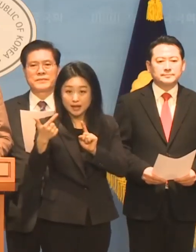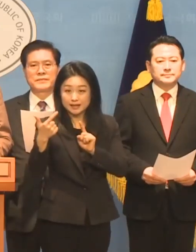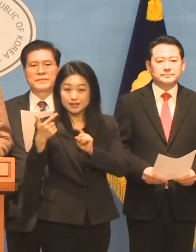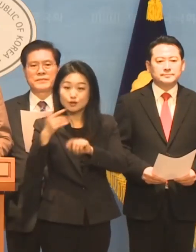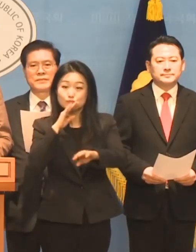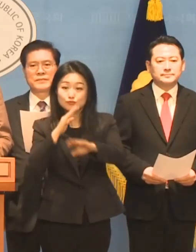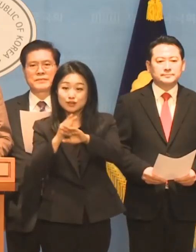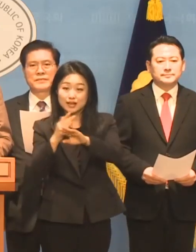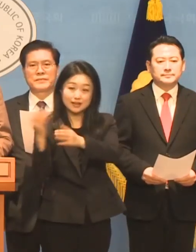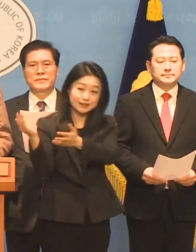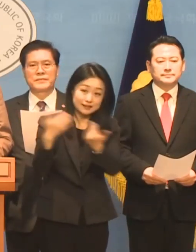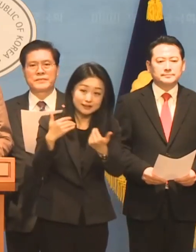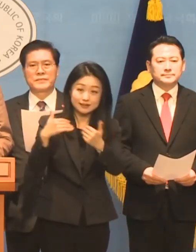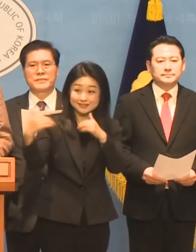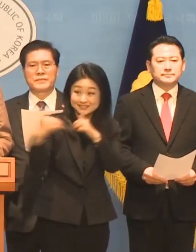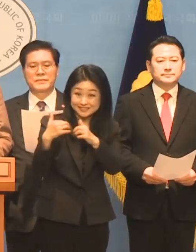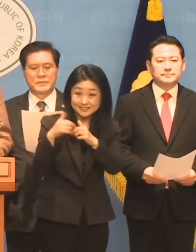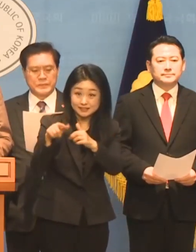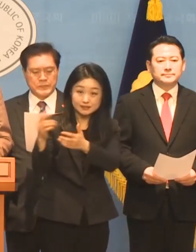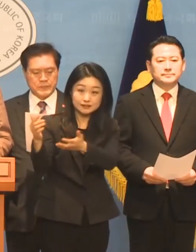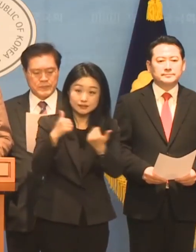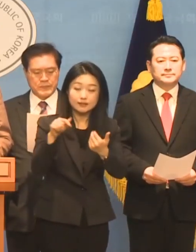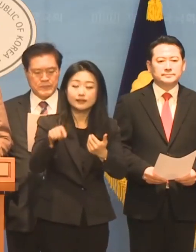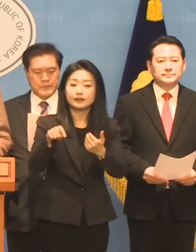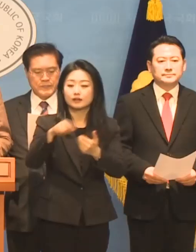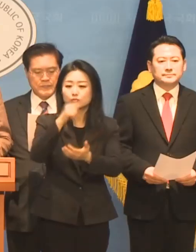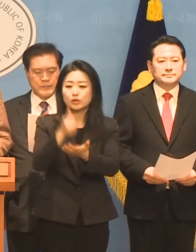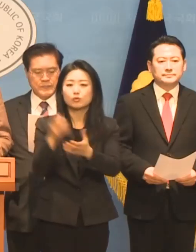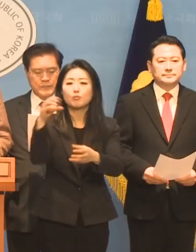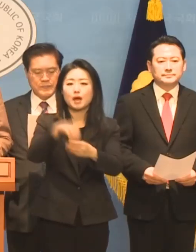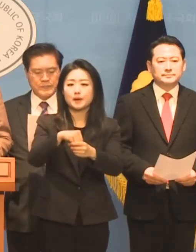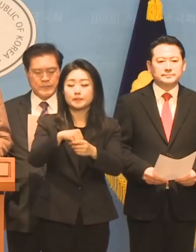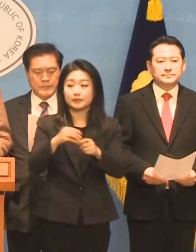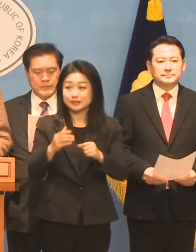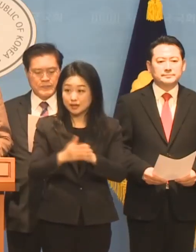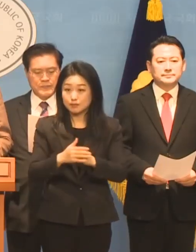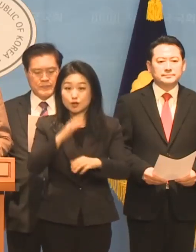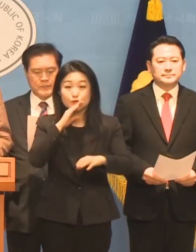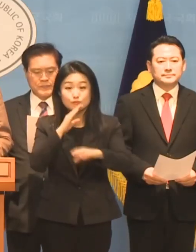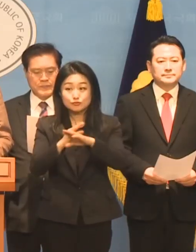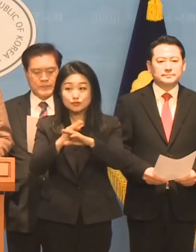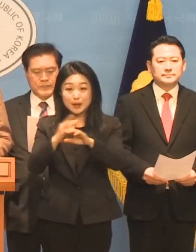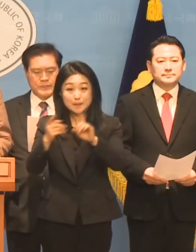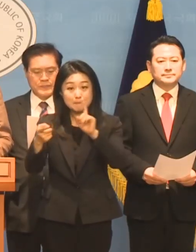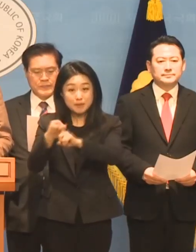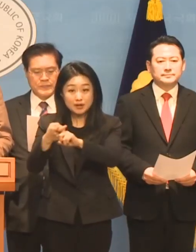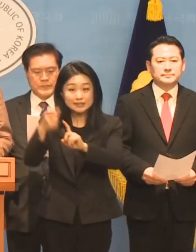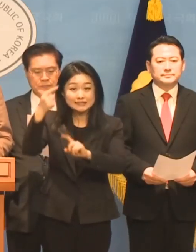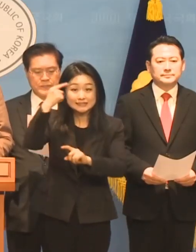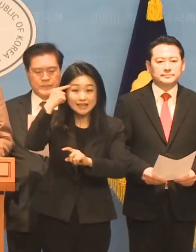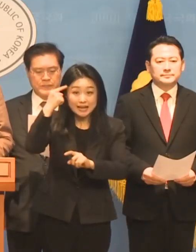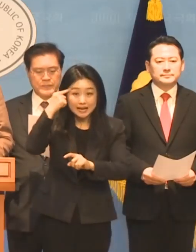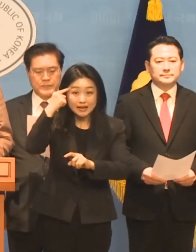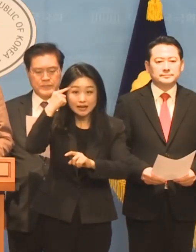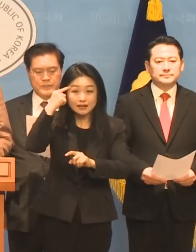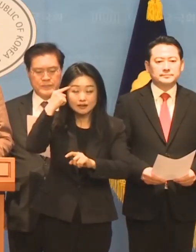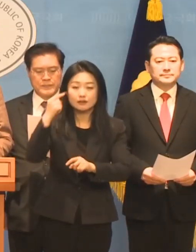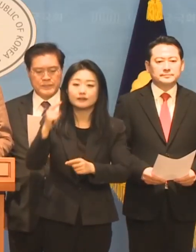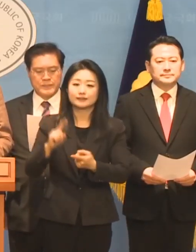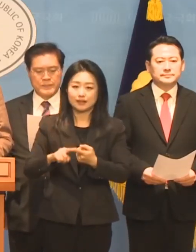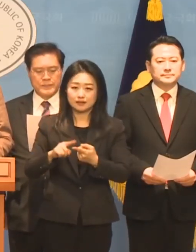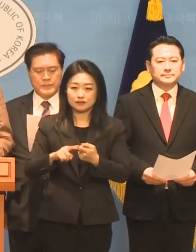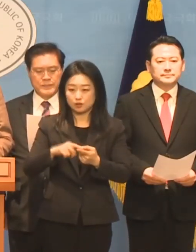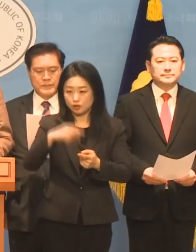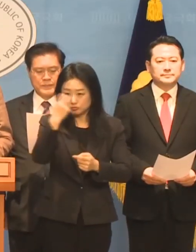큰 사회적 논란으로 이어지고 있습니다. 한마디로 친북적 사고관이 그대로 반영됐다는 지적입니다.